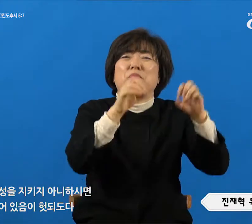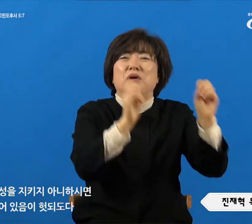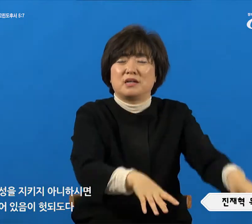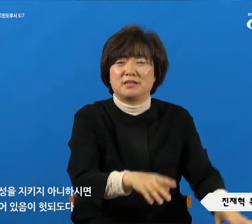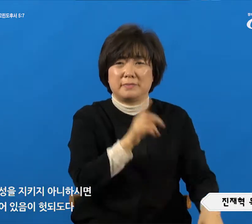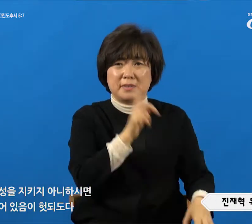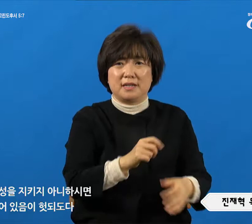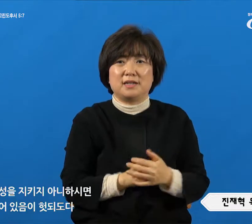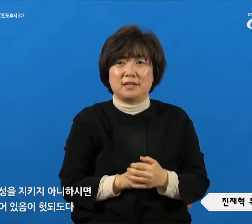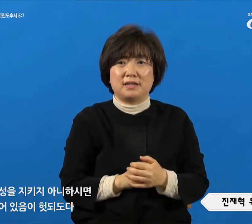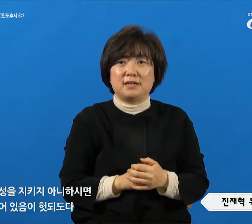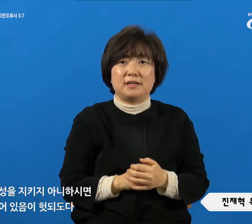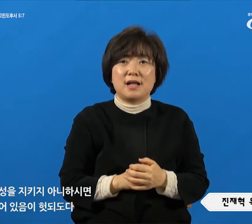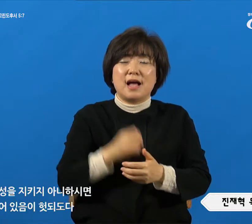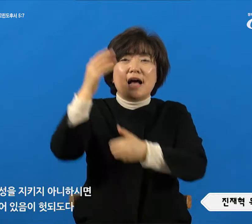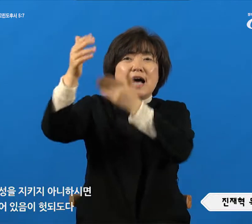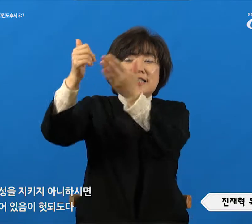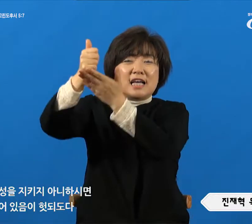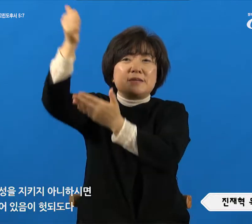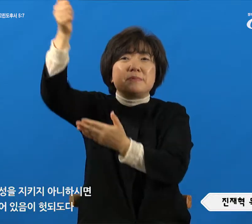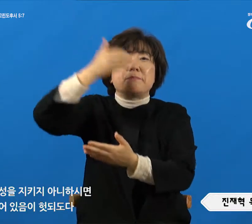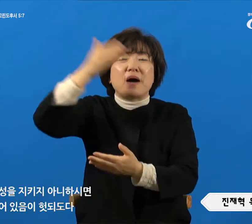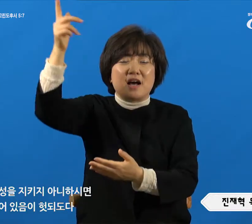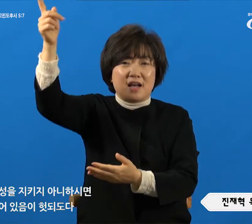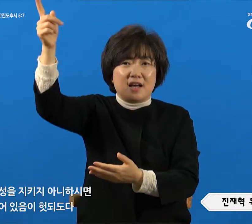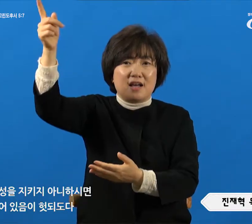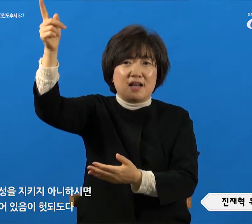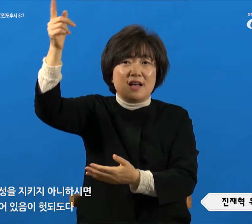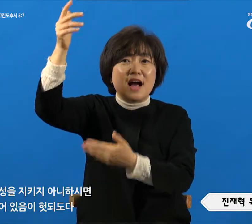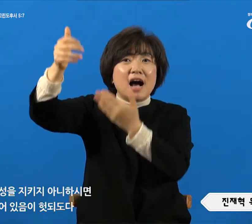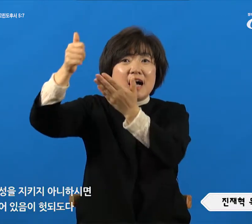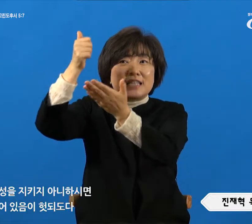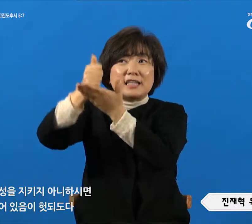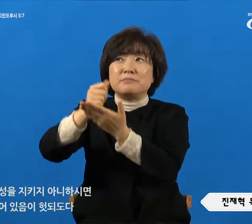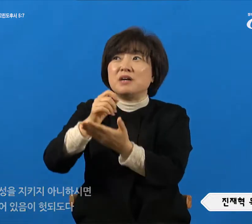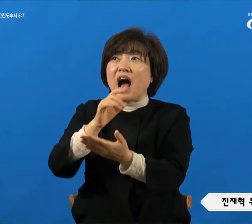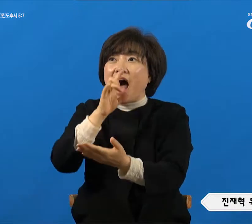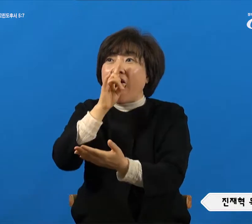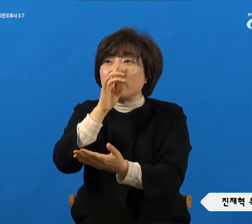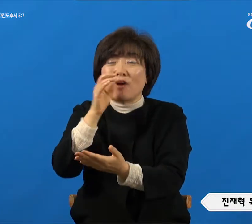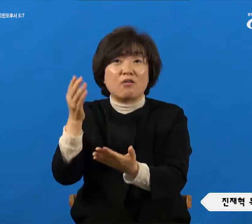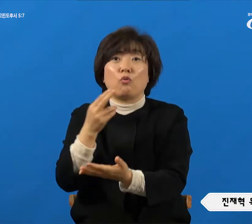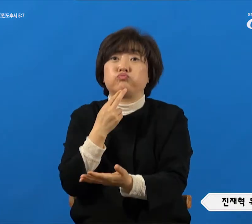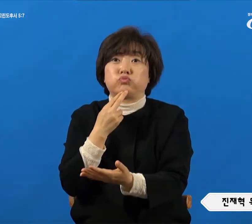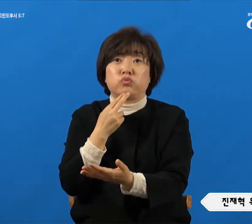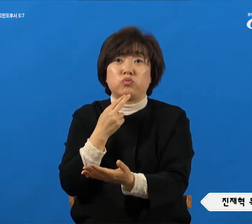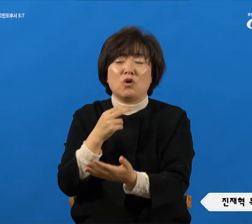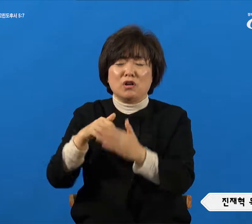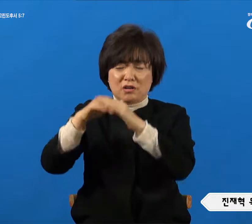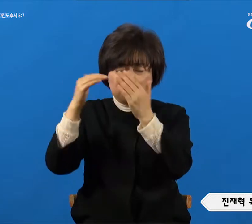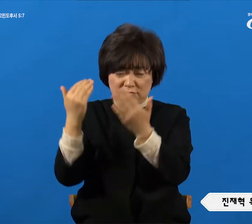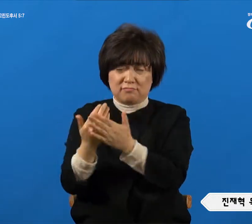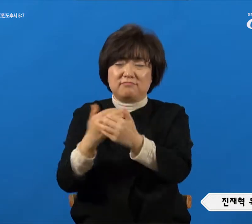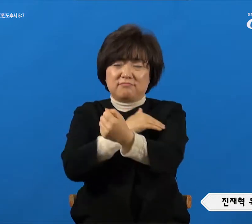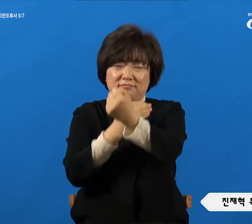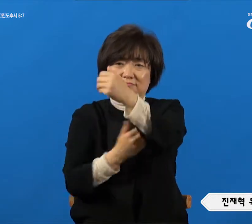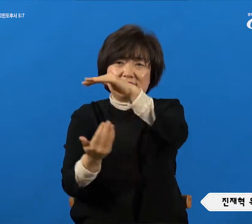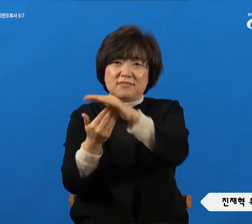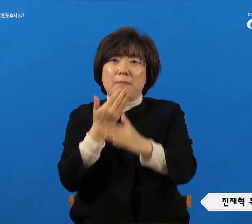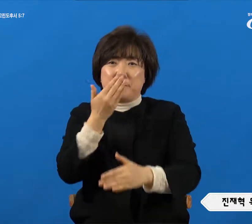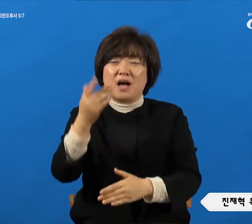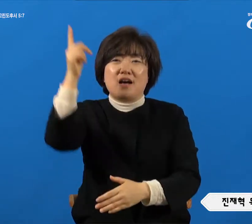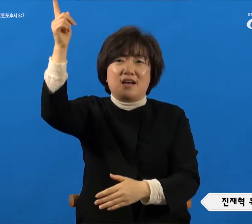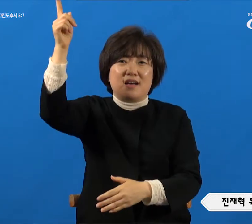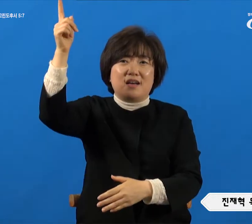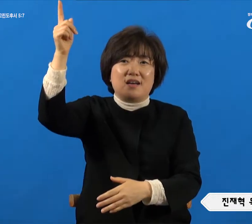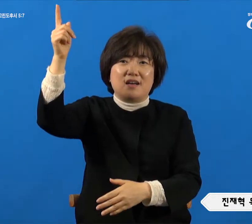허사다라고 말씀합니다. 하나님이 하십니다. 그분에게 불가능이 없습니다. 그분은 전능하신 하나님이십니다.